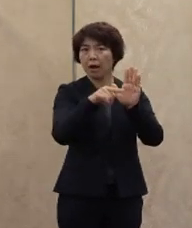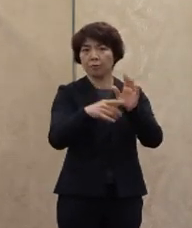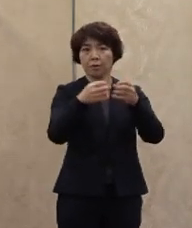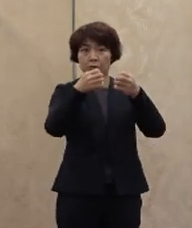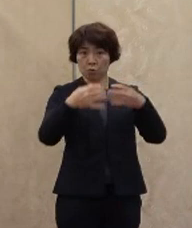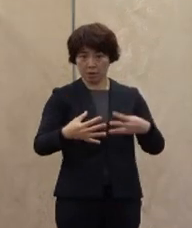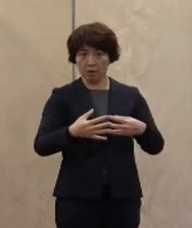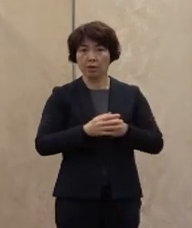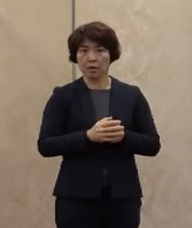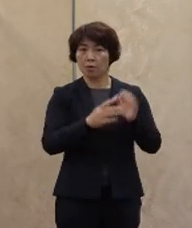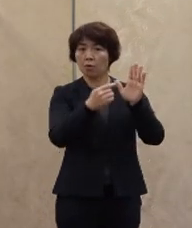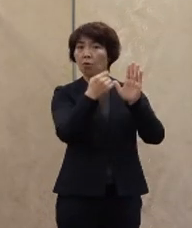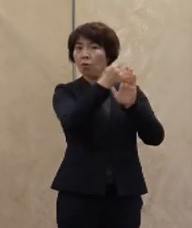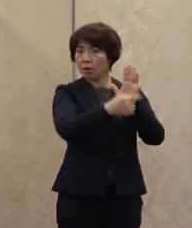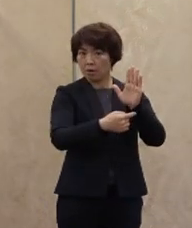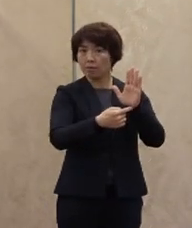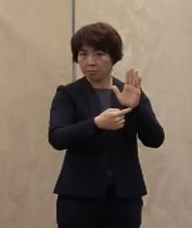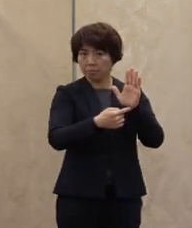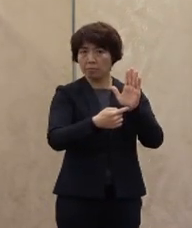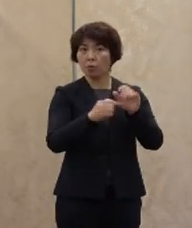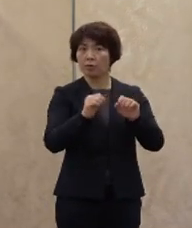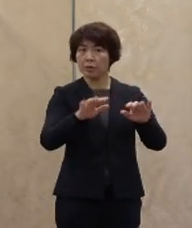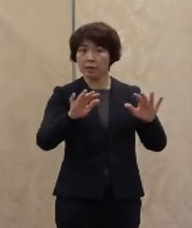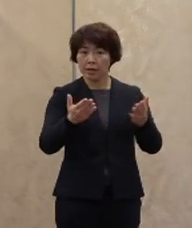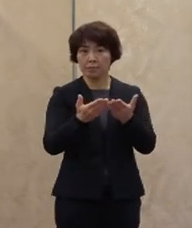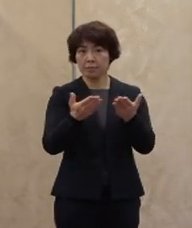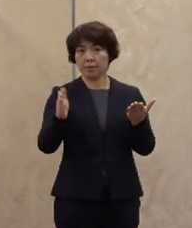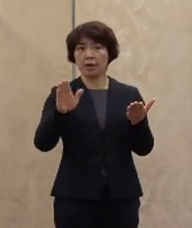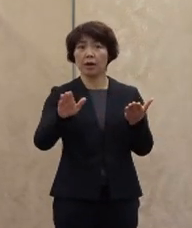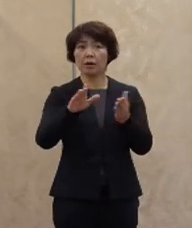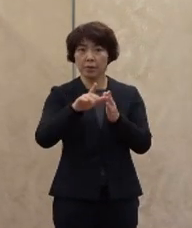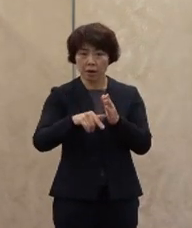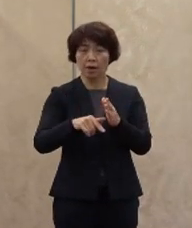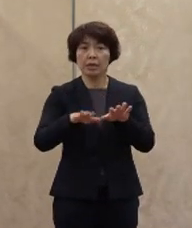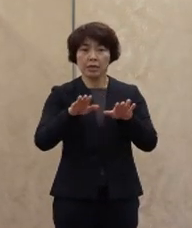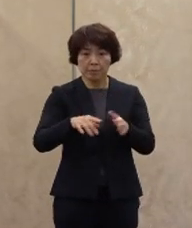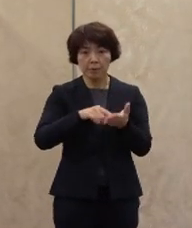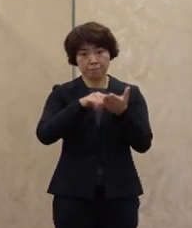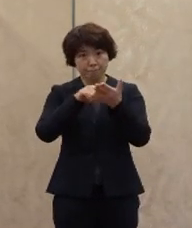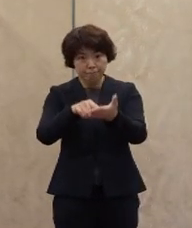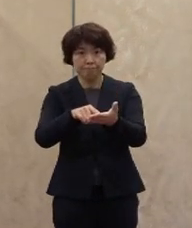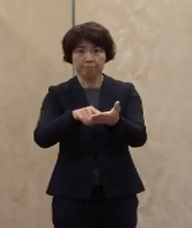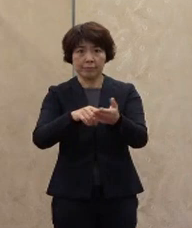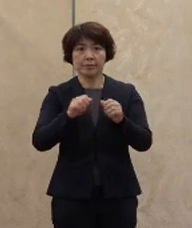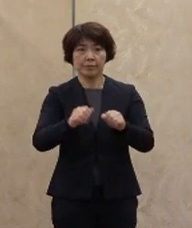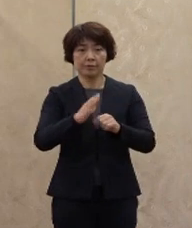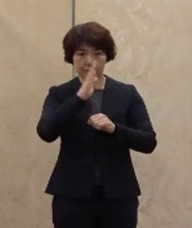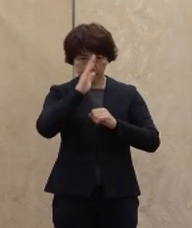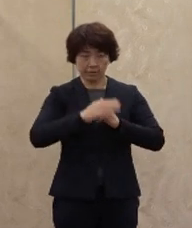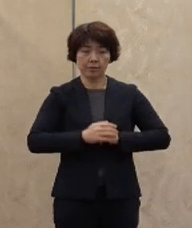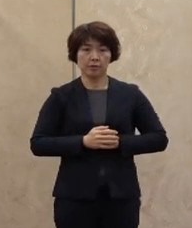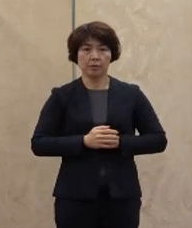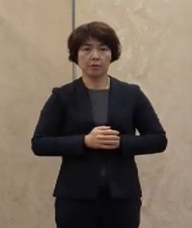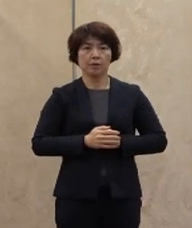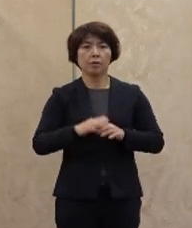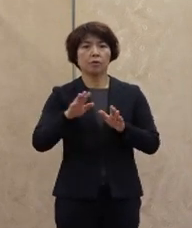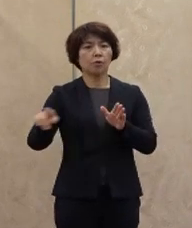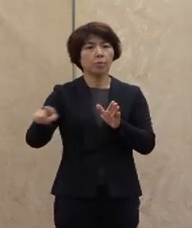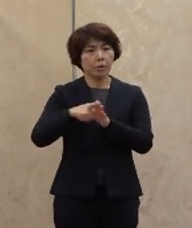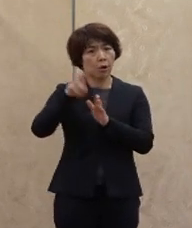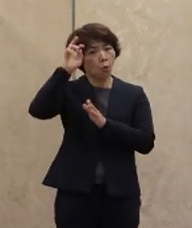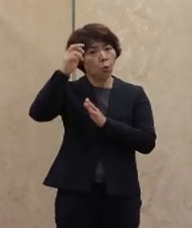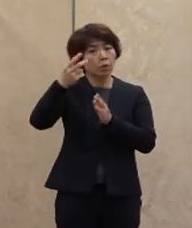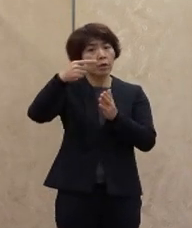だ感染防止対策を取られてないという飲食店がありましたら、ぜひこれを機会に取っていただきたいと思います。これまで大阪市内を中心